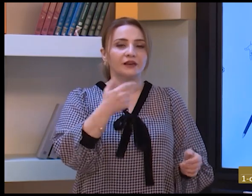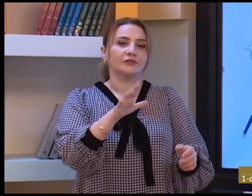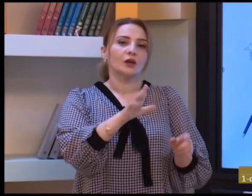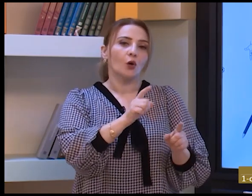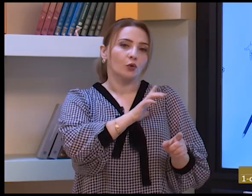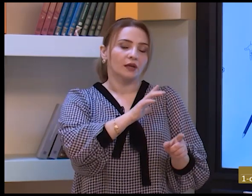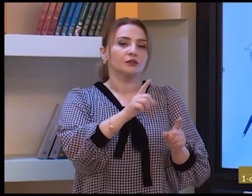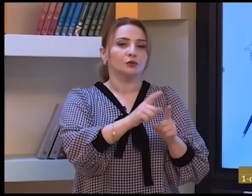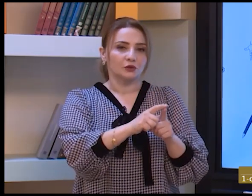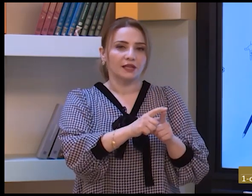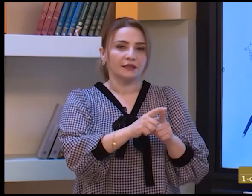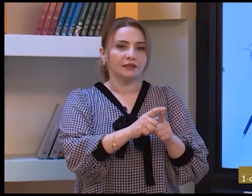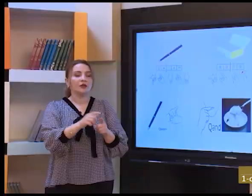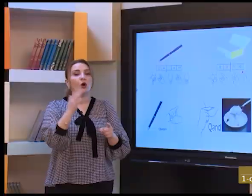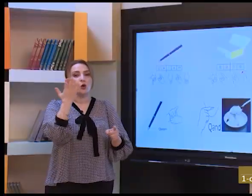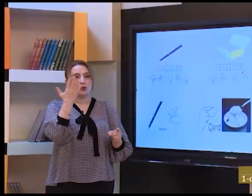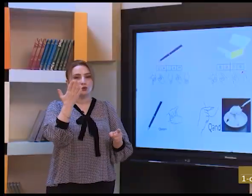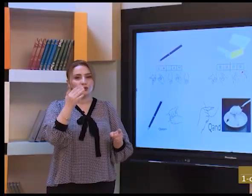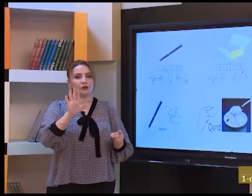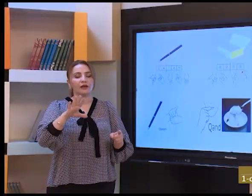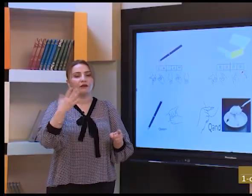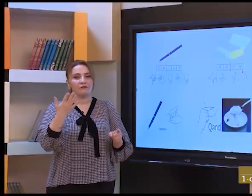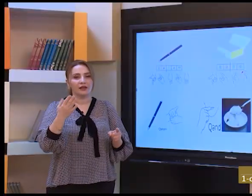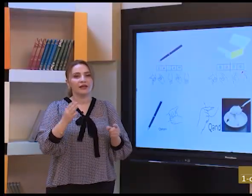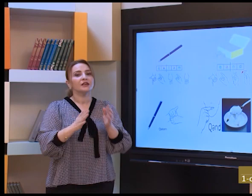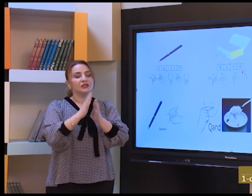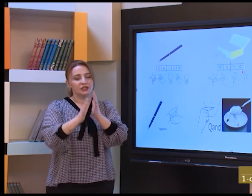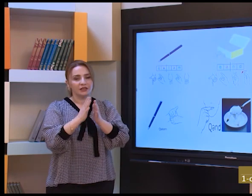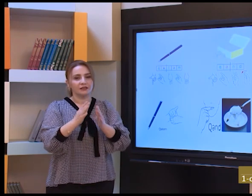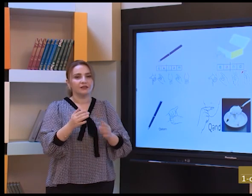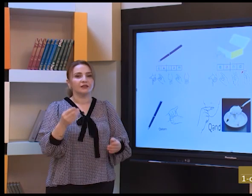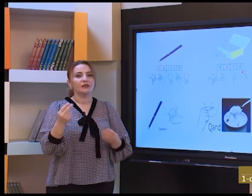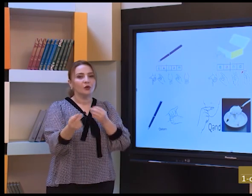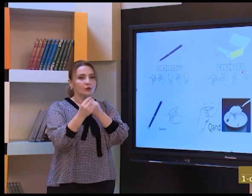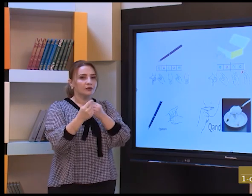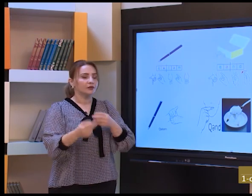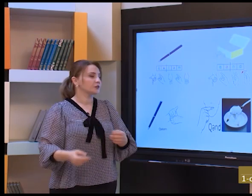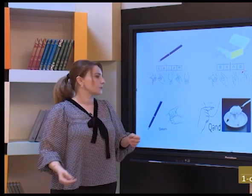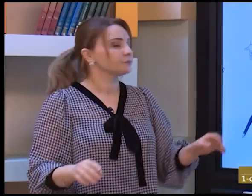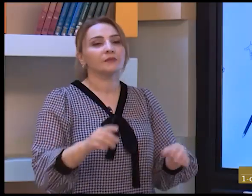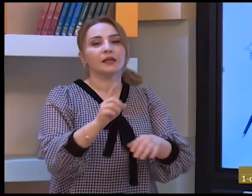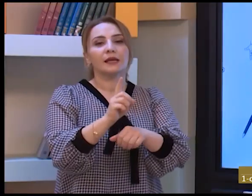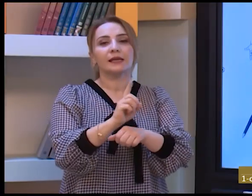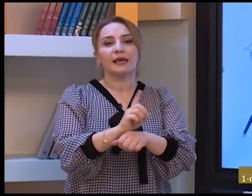hərfi olan sözlərin oxunuşuna və işarət dilini öyrənək.